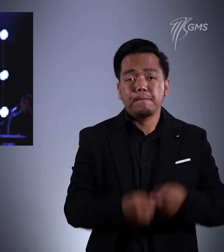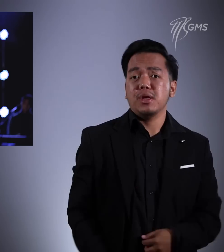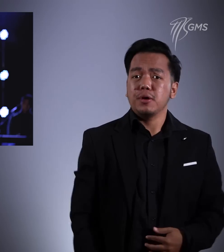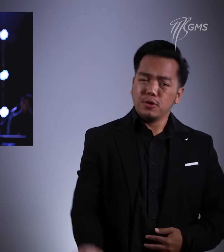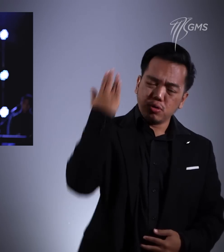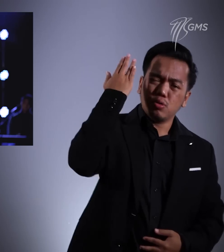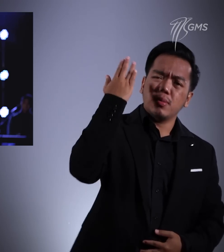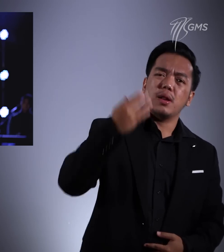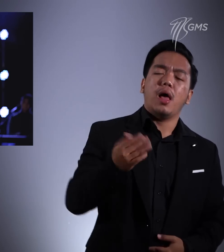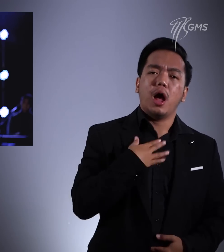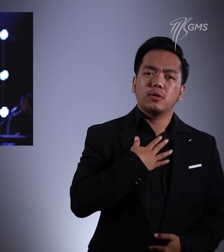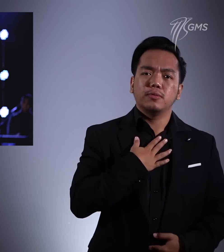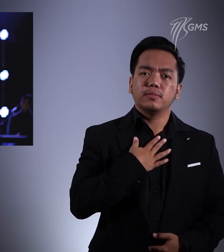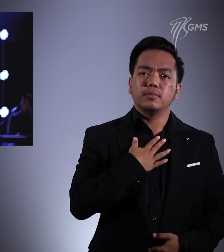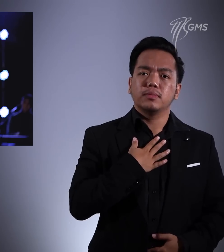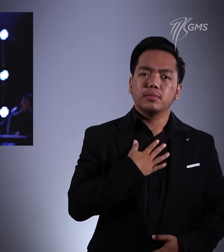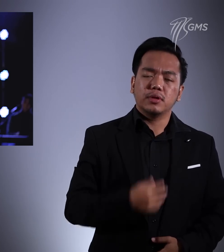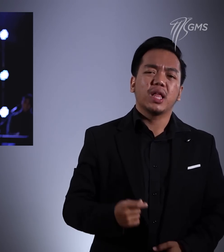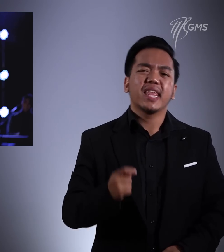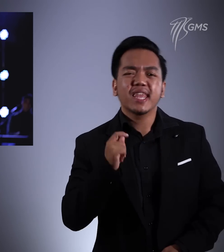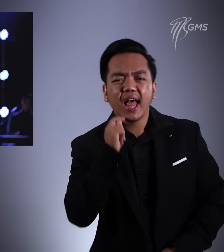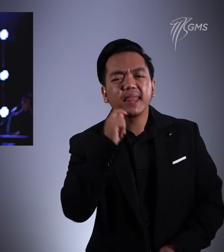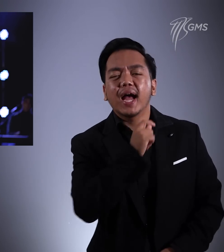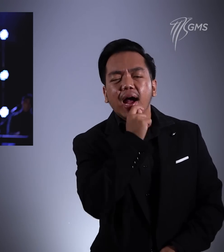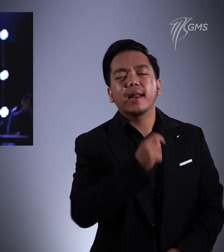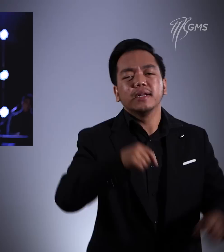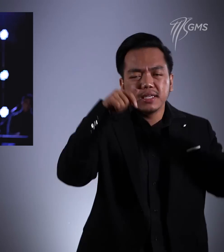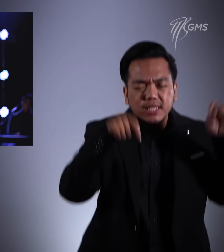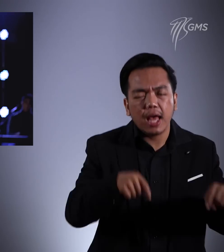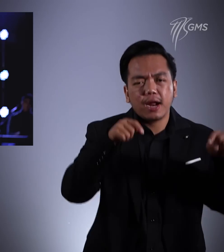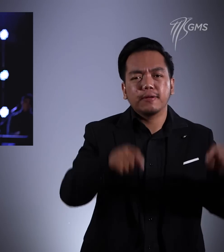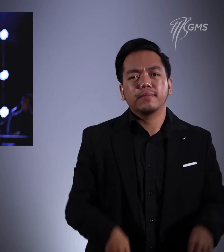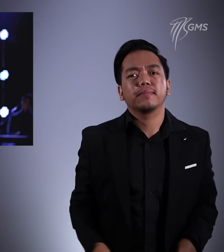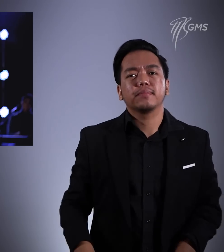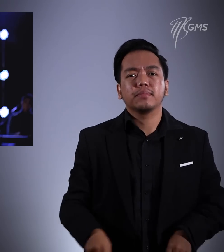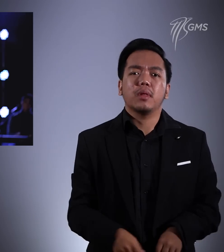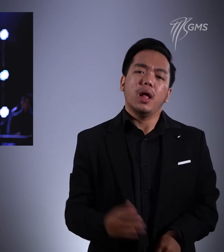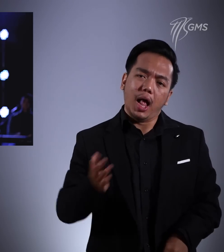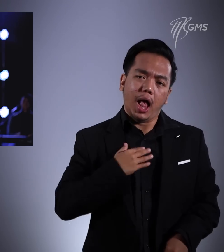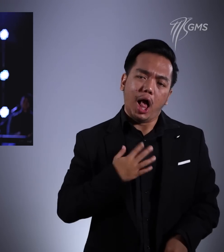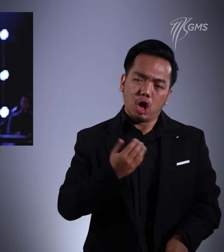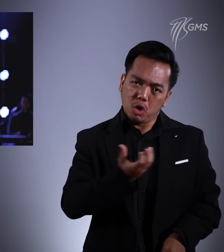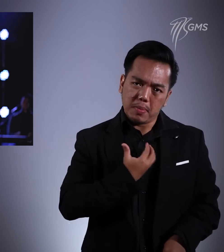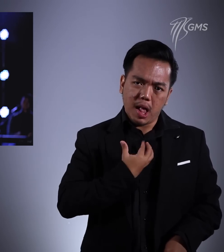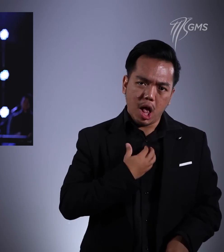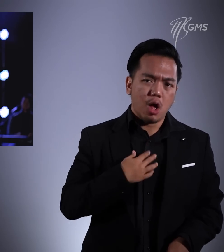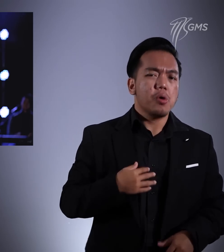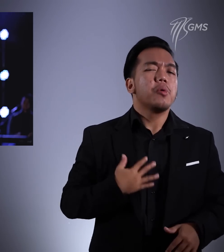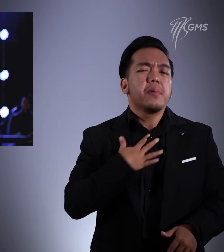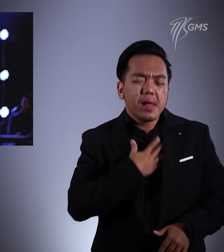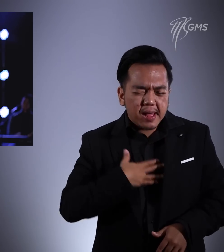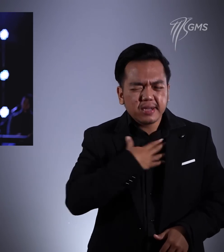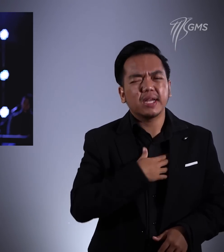mujizat terjadi, hidupkanlah aku. Nyatakanlah sekarang. Aku mau mengalami sehari demi sehari kesusahan itu, tidak